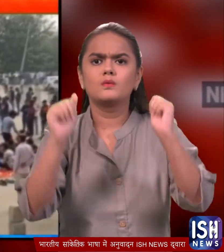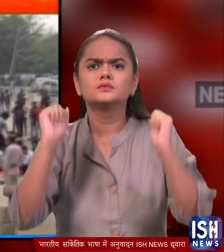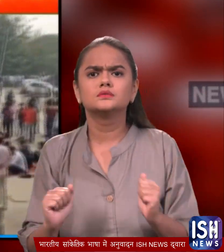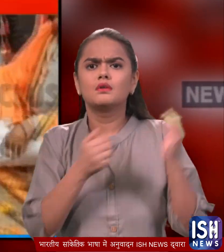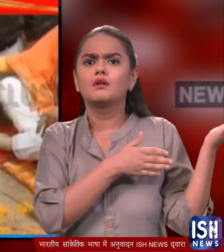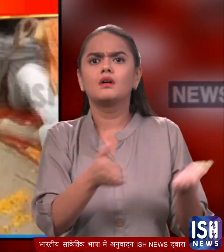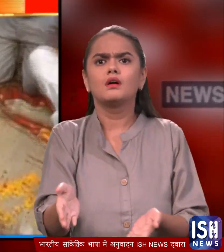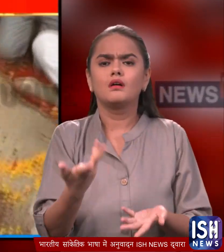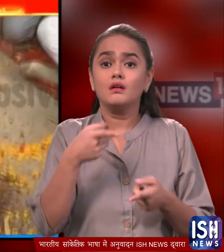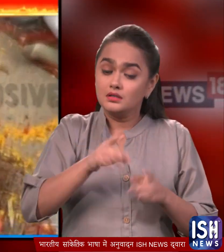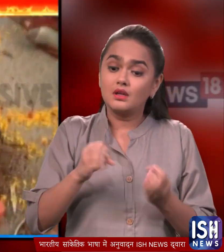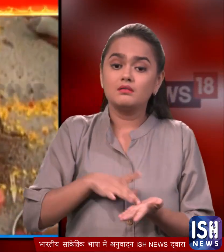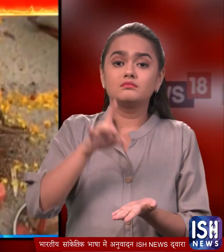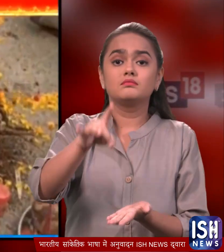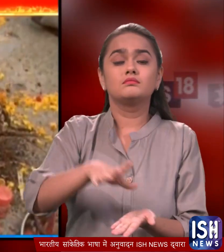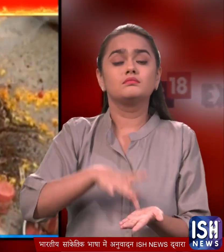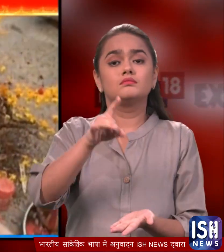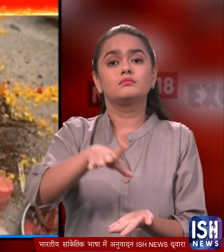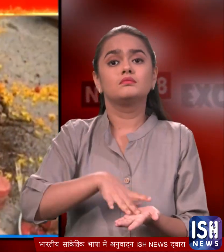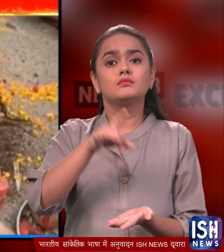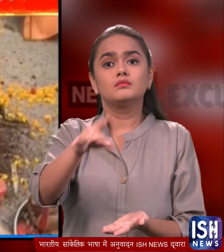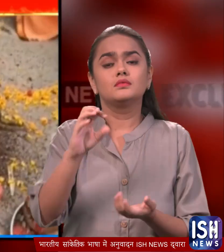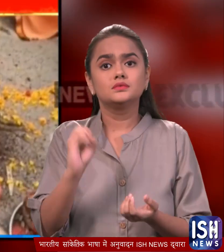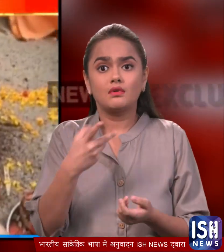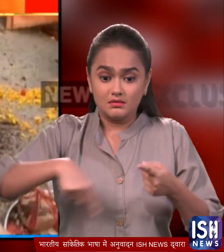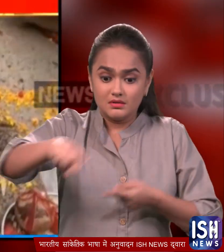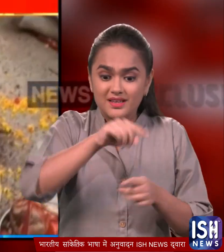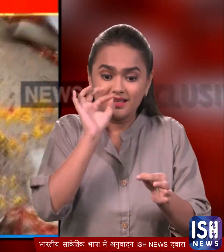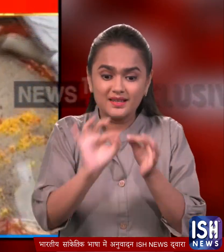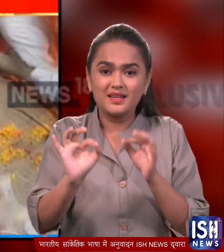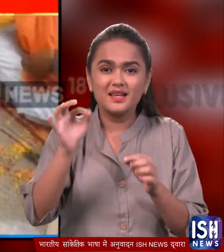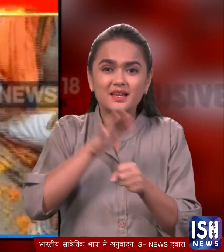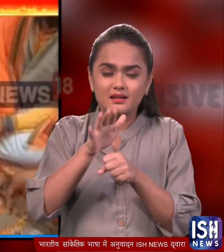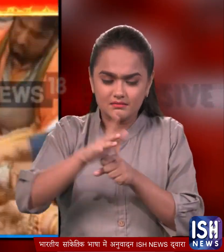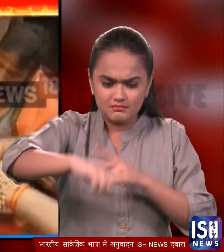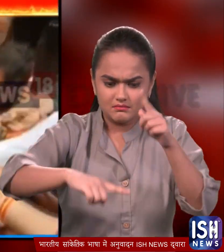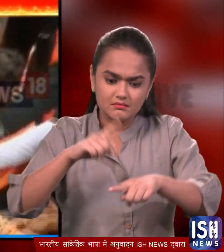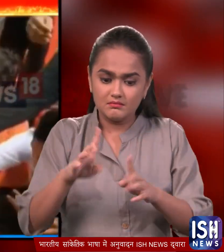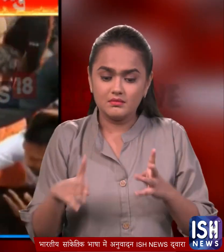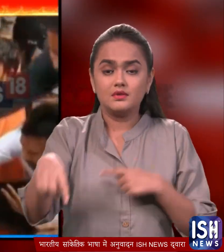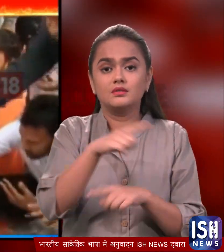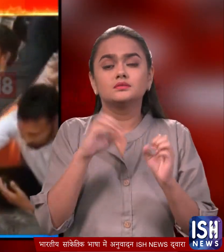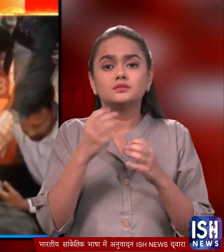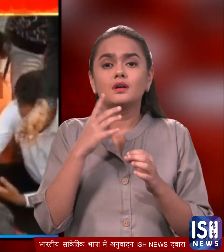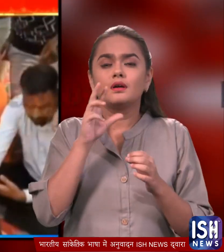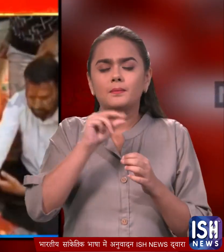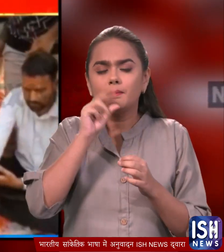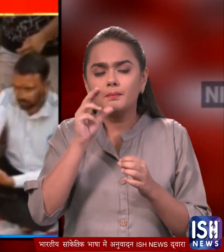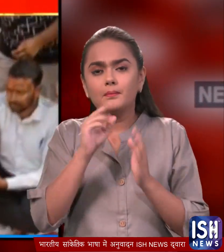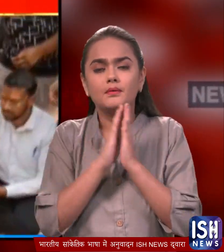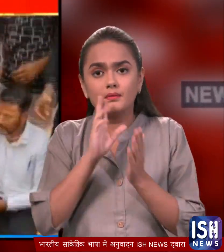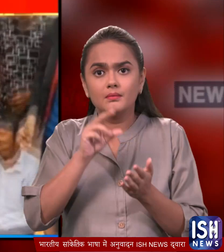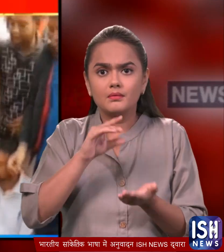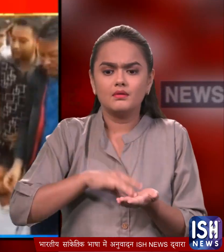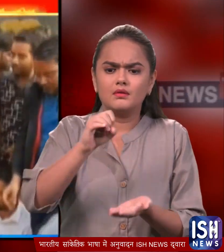वहां पहुंचते ही उन लोगों ने हवन करना शुरू कर दिया। बीचों बीच एक हवन कुंड बनाया गया और उसके चारों ओर बैठे लोगों ने मंत्रोच्चार के साथ